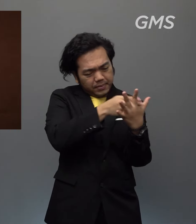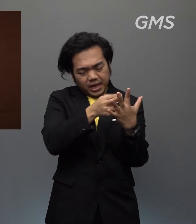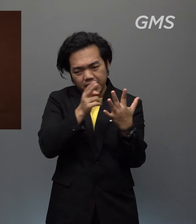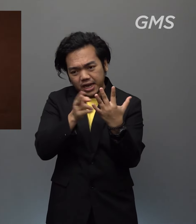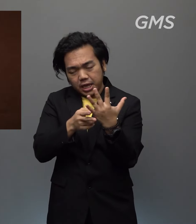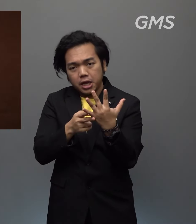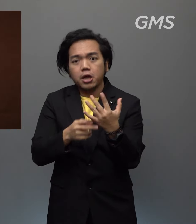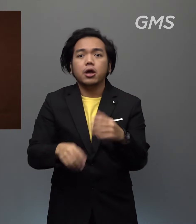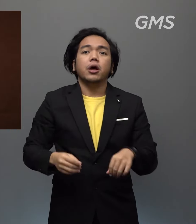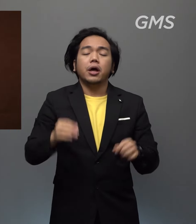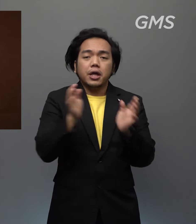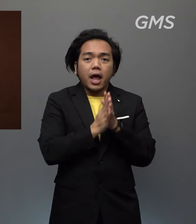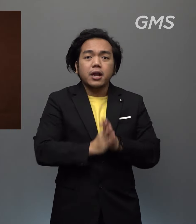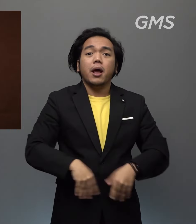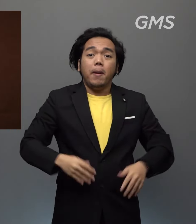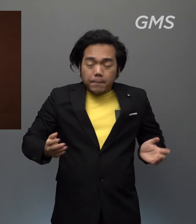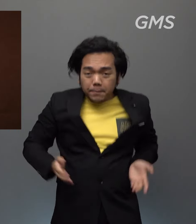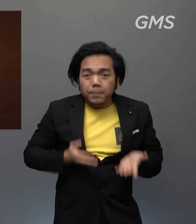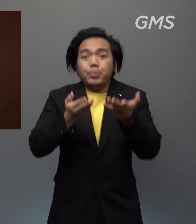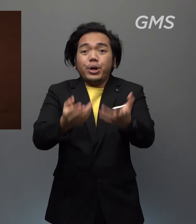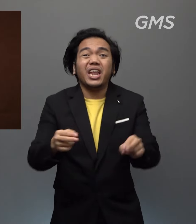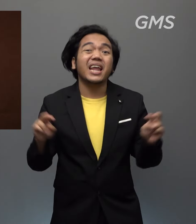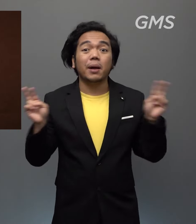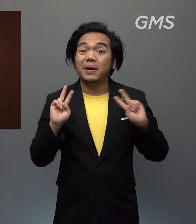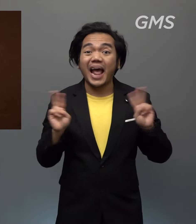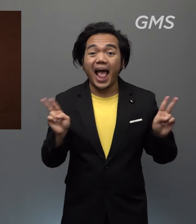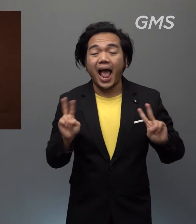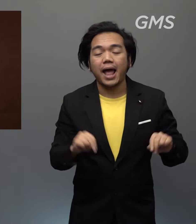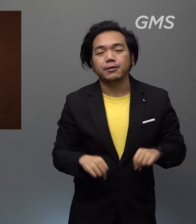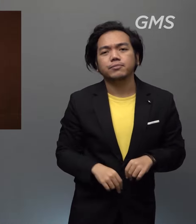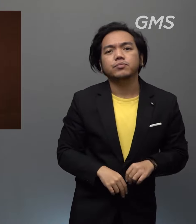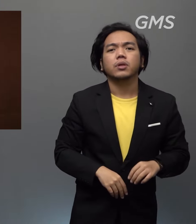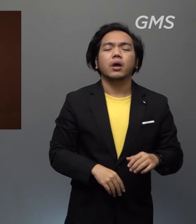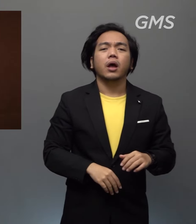Di tengah keterpurukanmu, di tengah kondisi sulitmu,